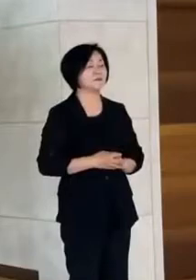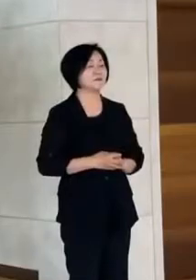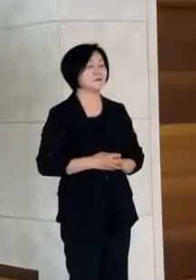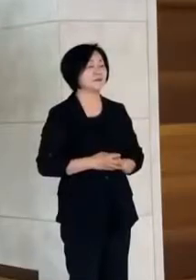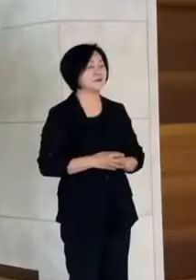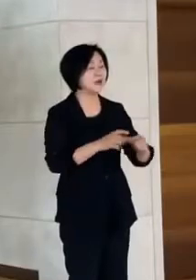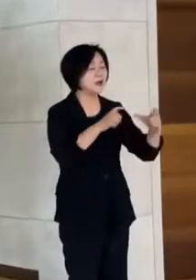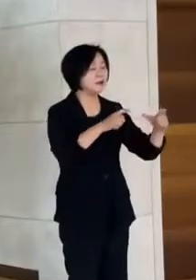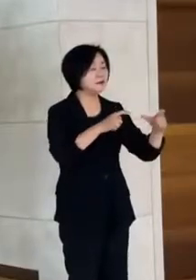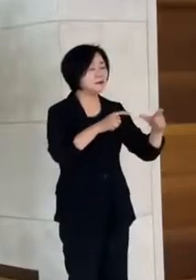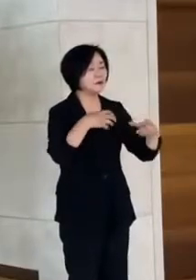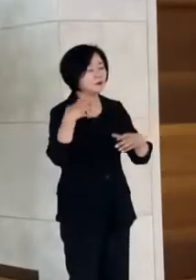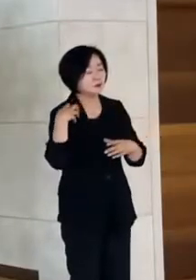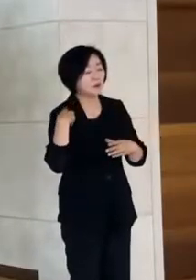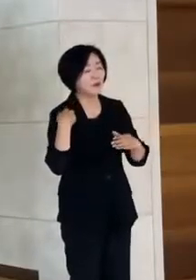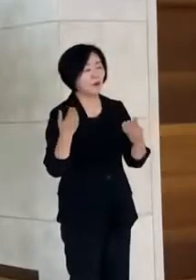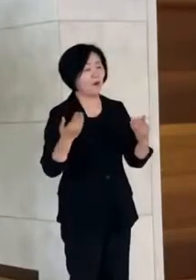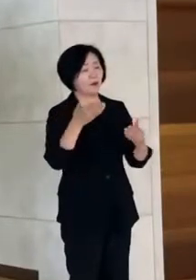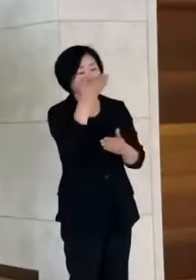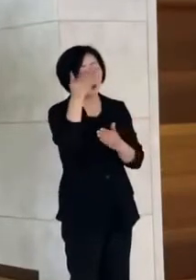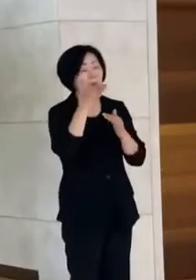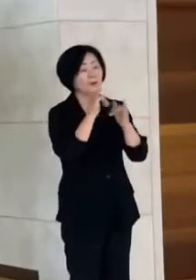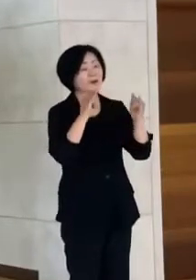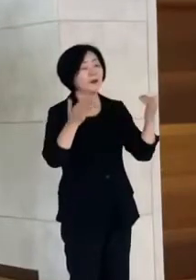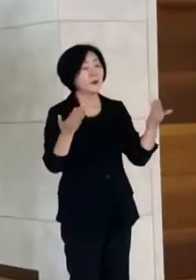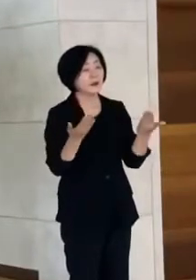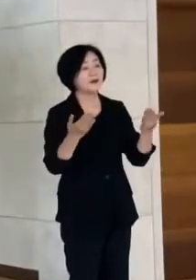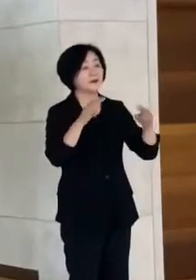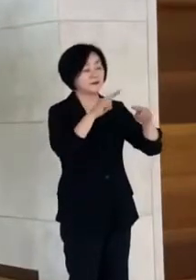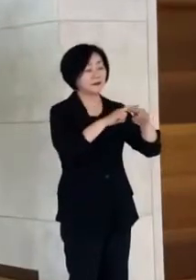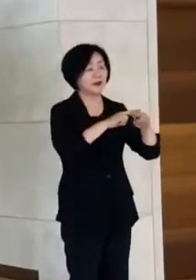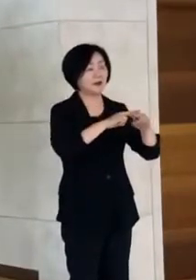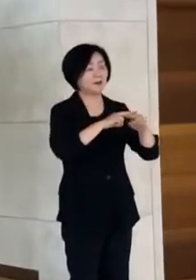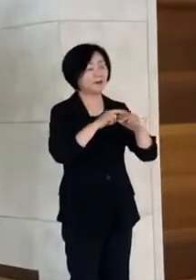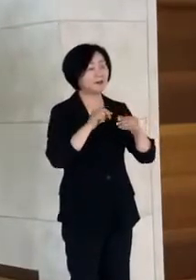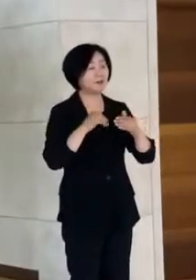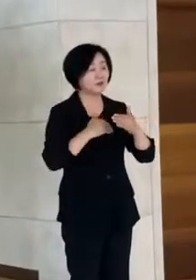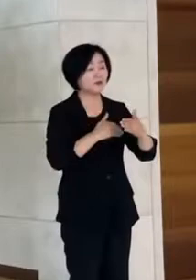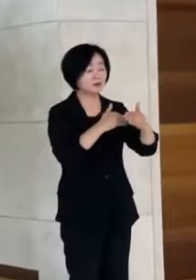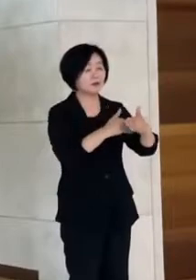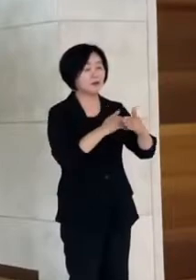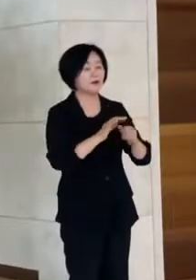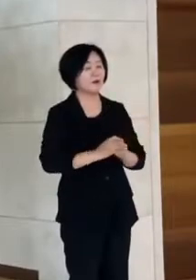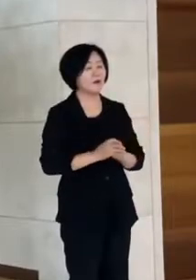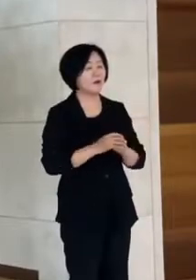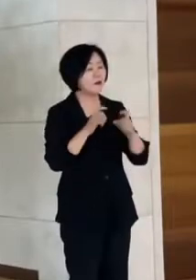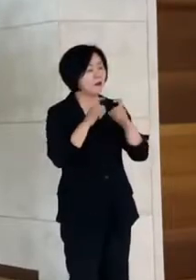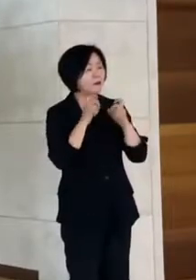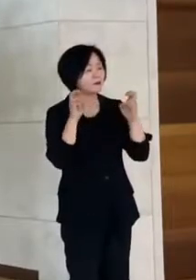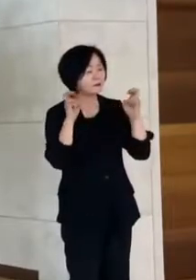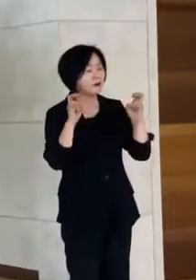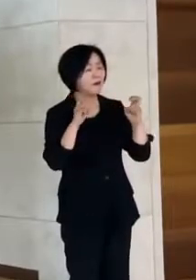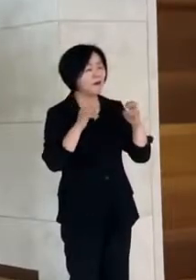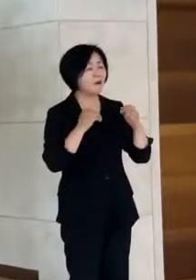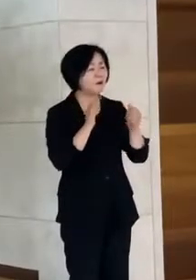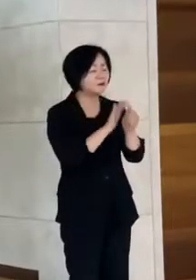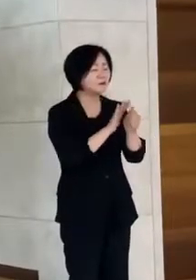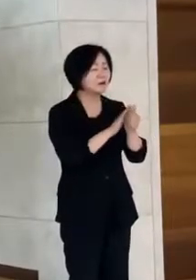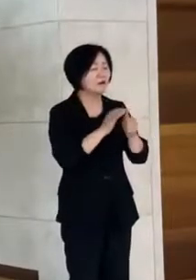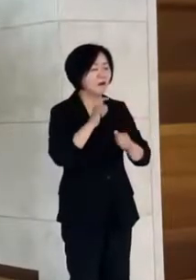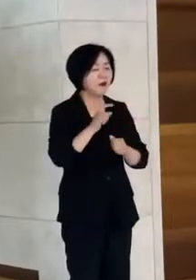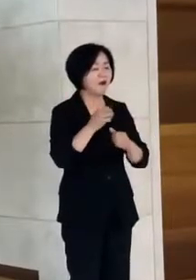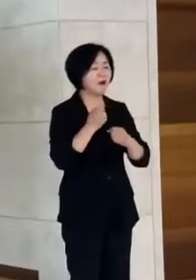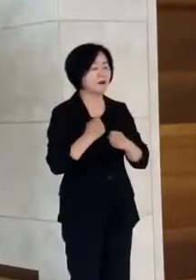이제 지역 주도형 청년 일자리 사업을 추진하고 중소기업 소상공인 지원을 강화하여 건강한 지역